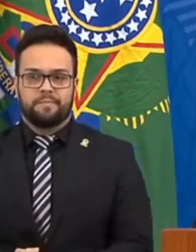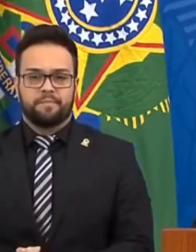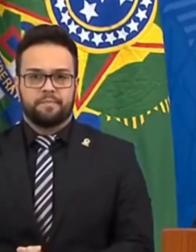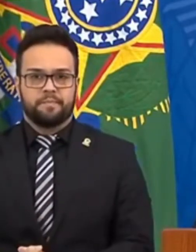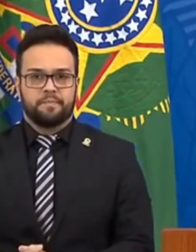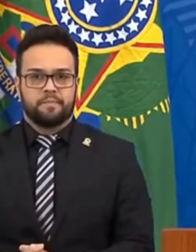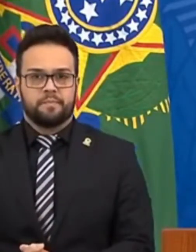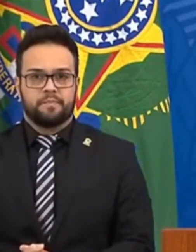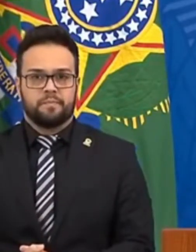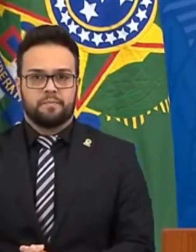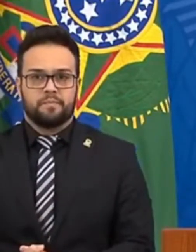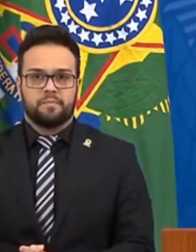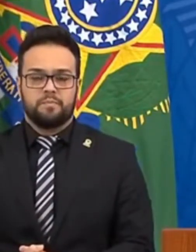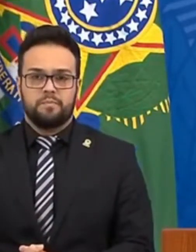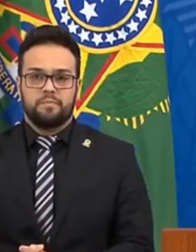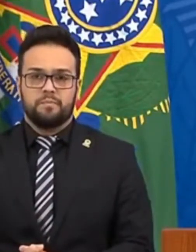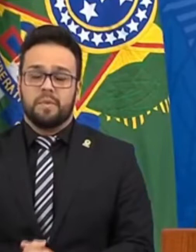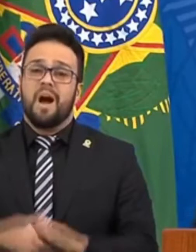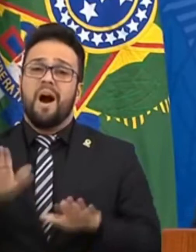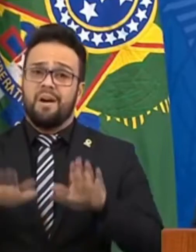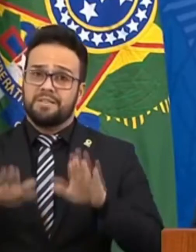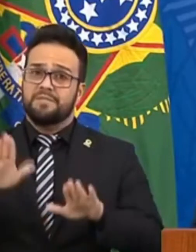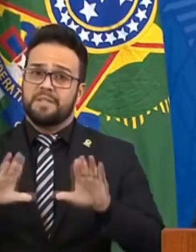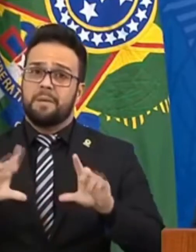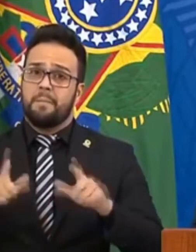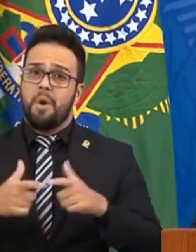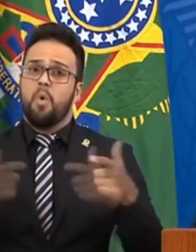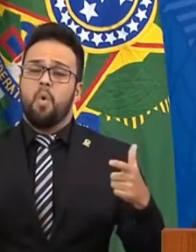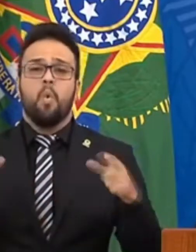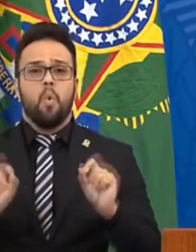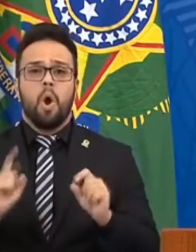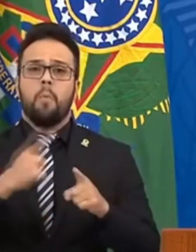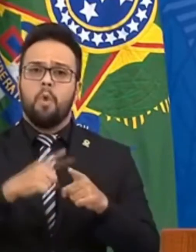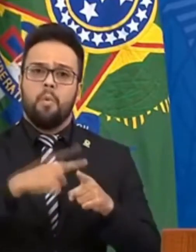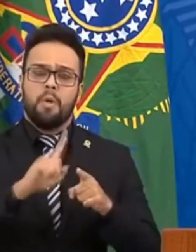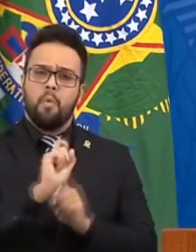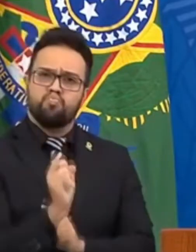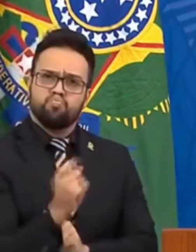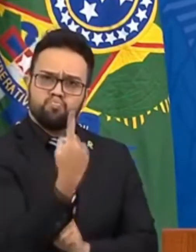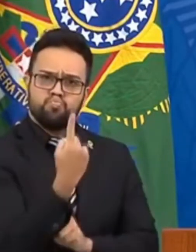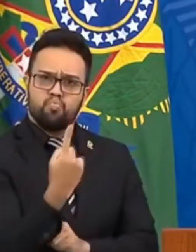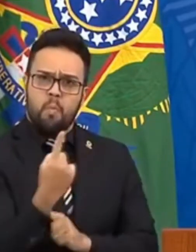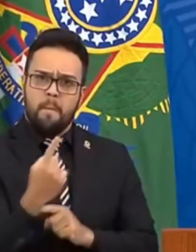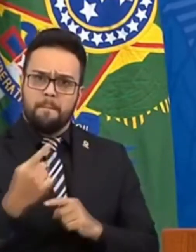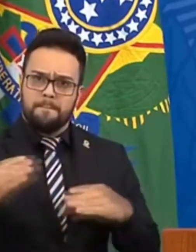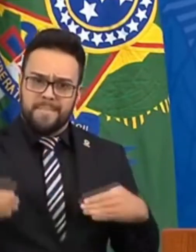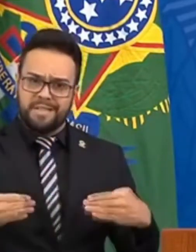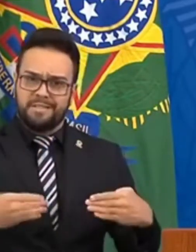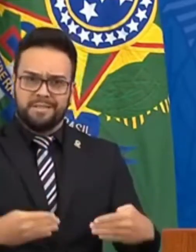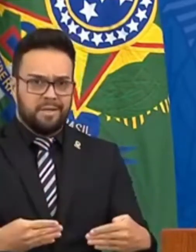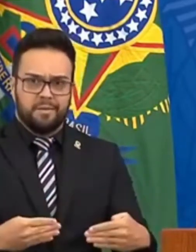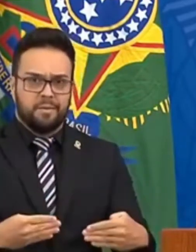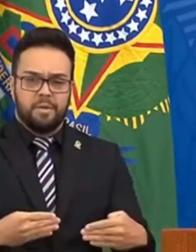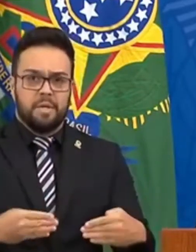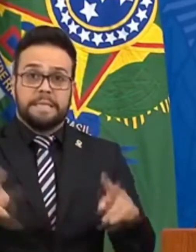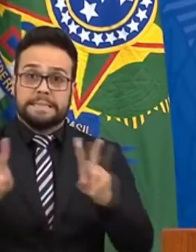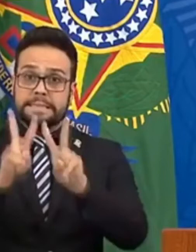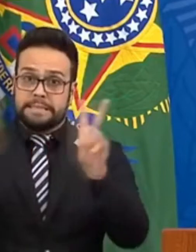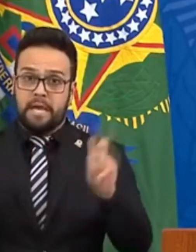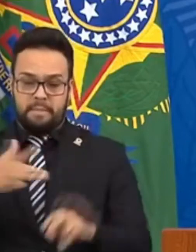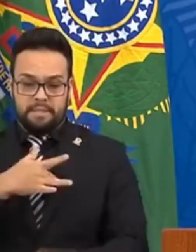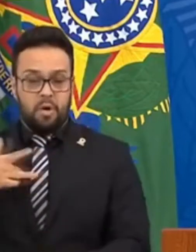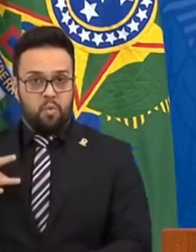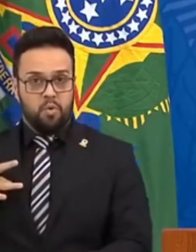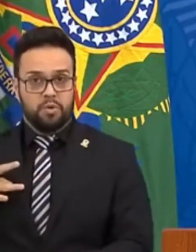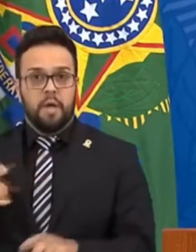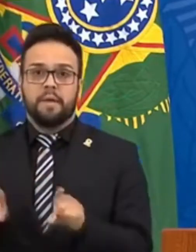eu fiz a maioria das vezes o problema não está afeta apenas a uma ministério e quando se fala de